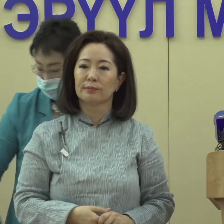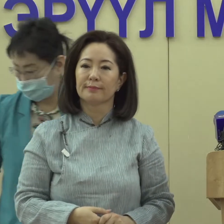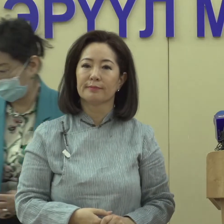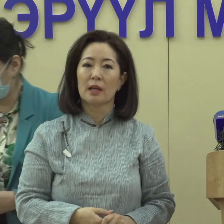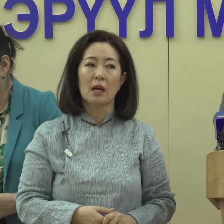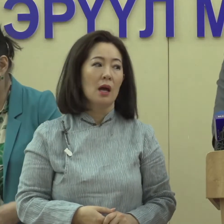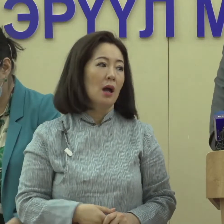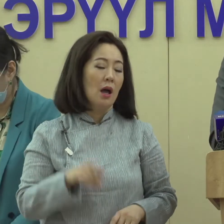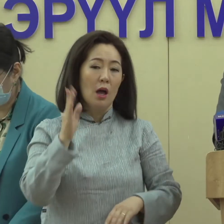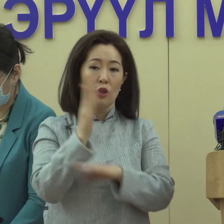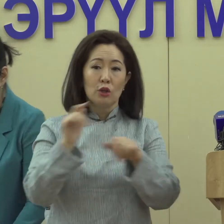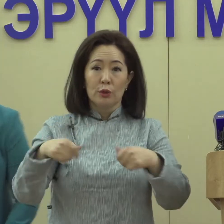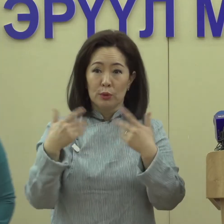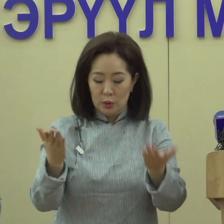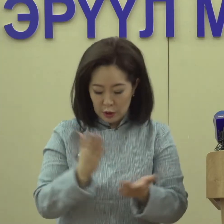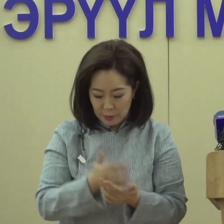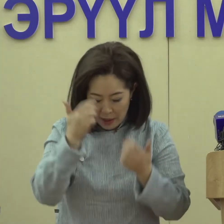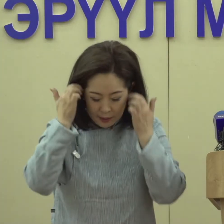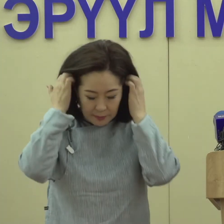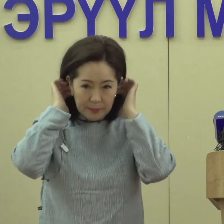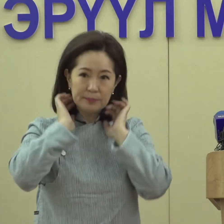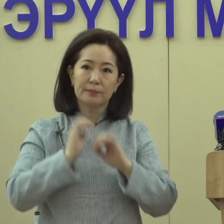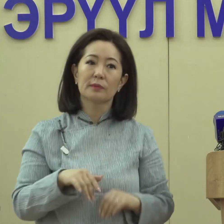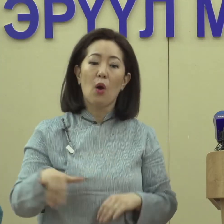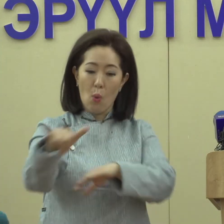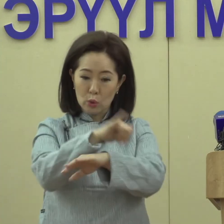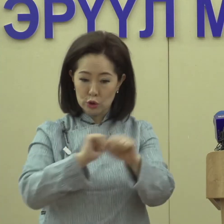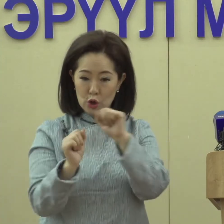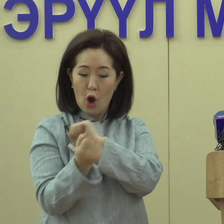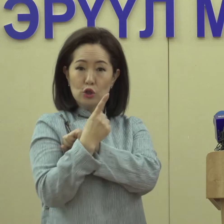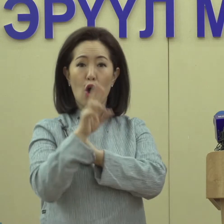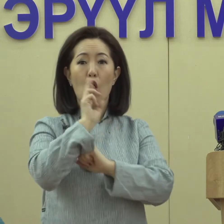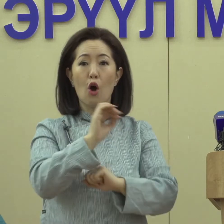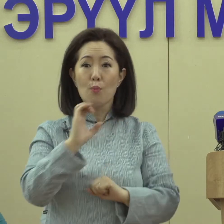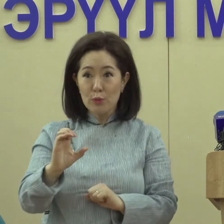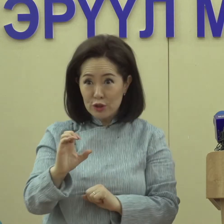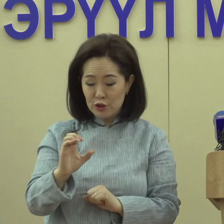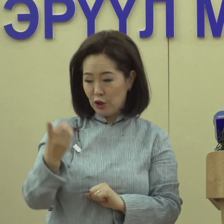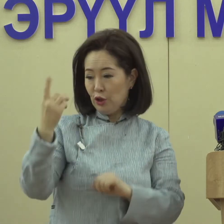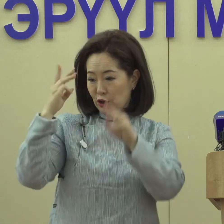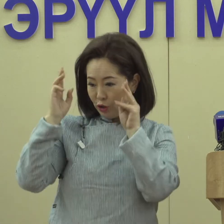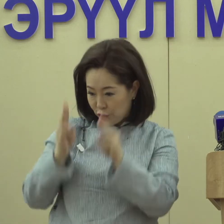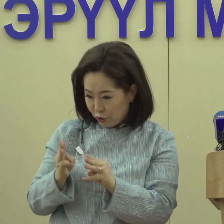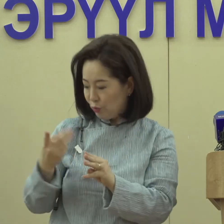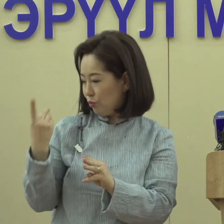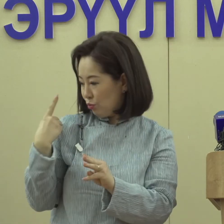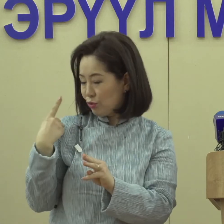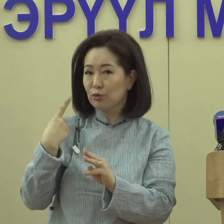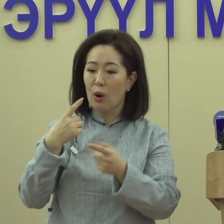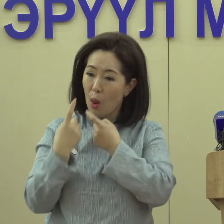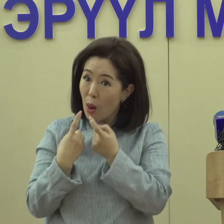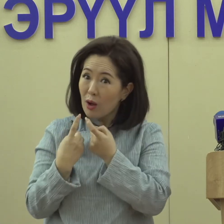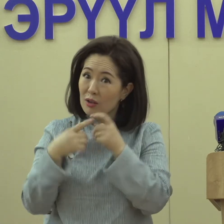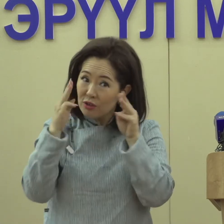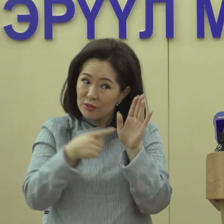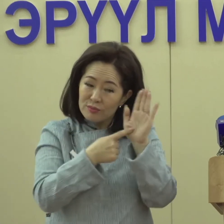За та бүхэн өдрөмтөв. Тэр улсын онцгой комиссын чигдрийн хуралдаанаас